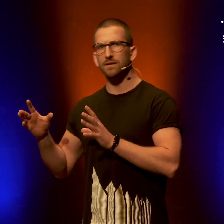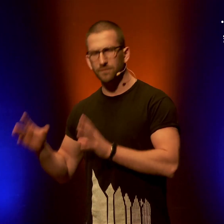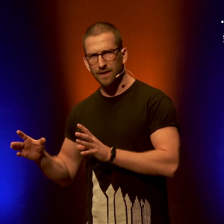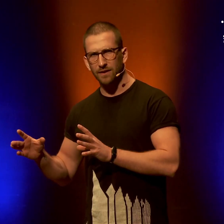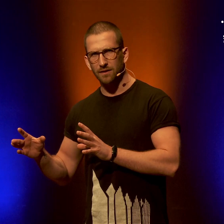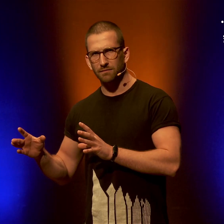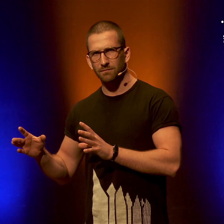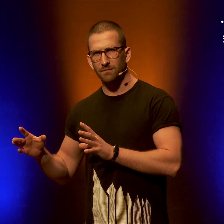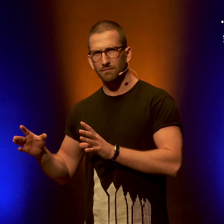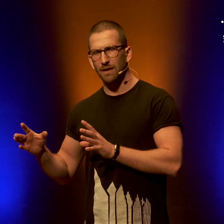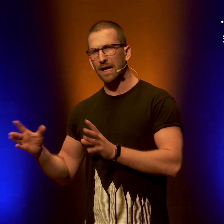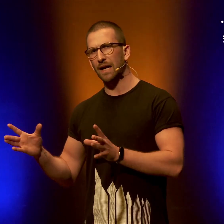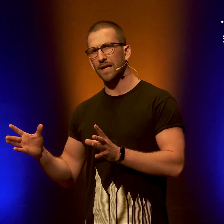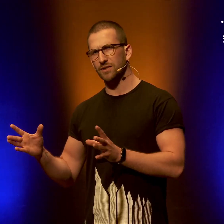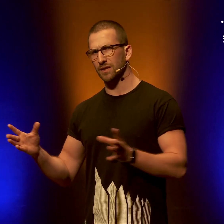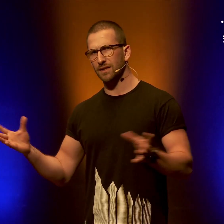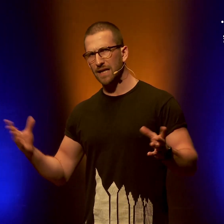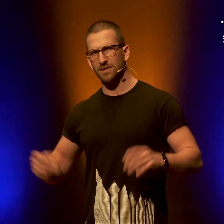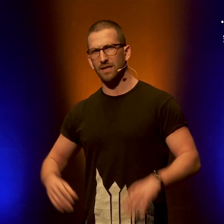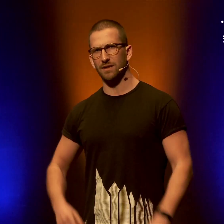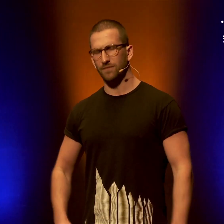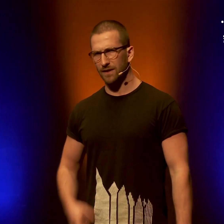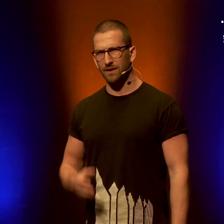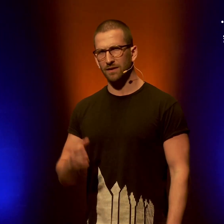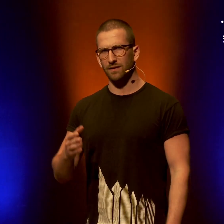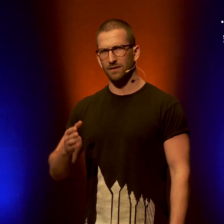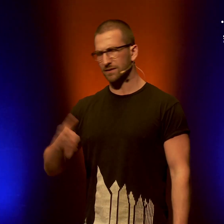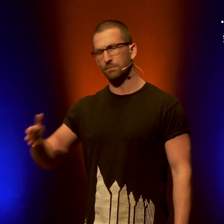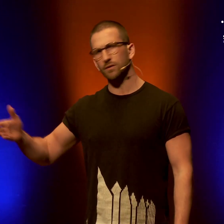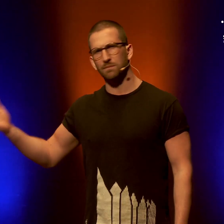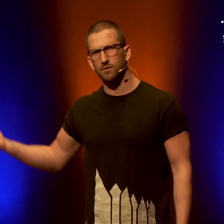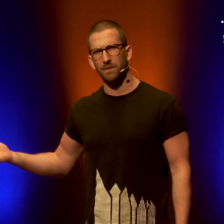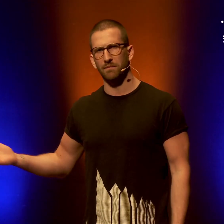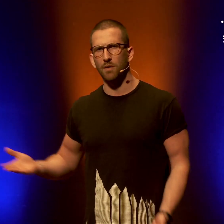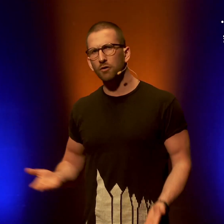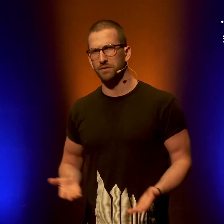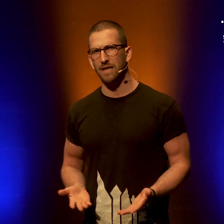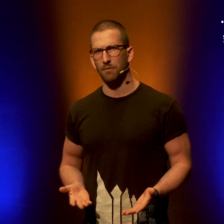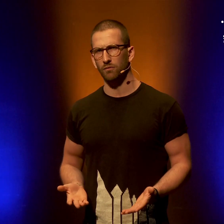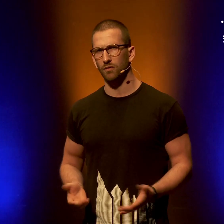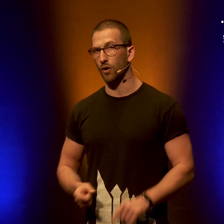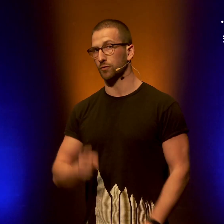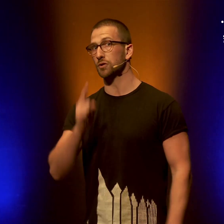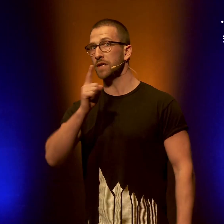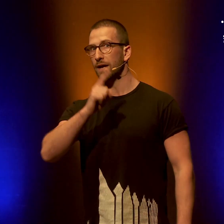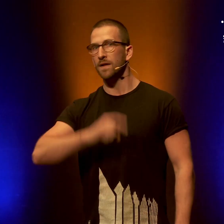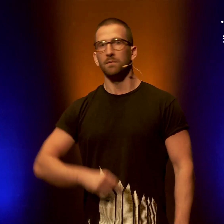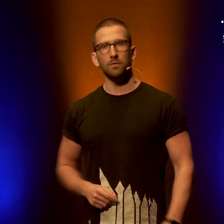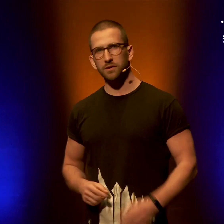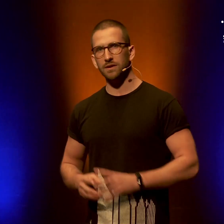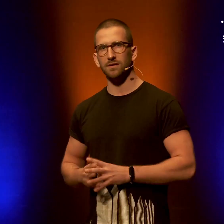uszeregowane dźwięki. Ale czy każde dźwięki następujące po sobie mogą być gamą? Otóż